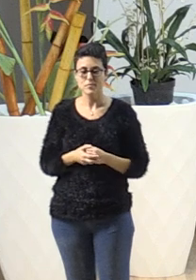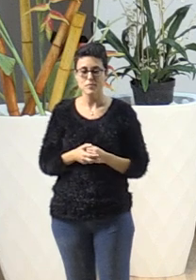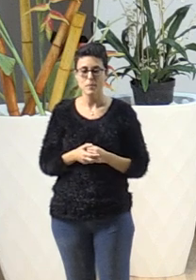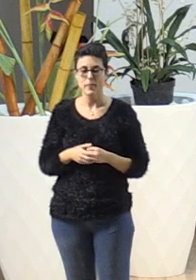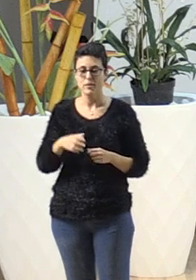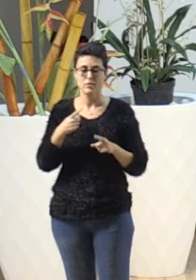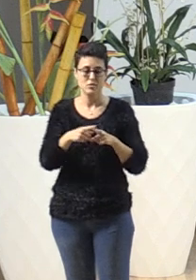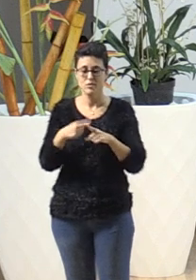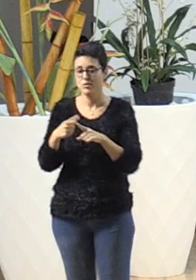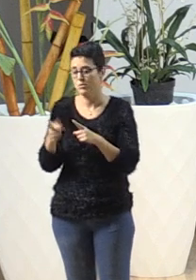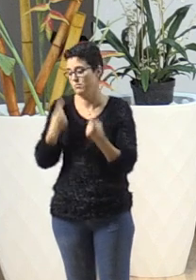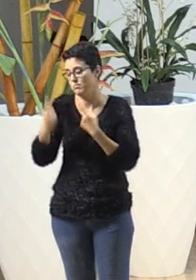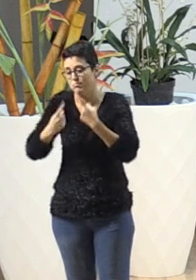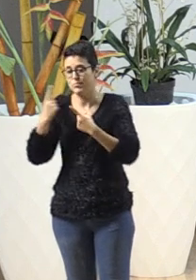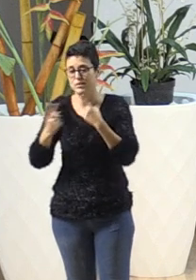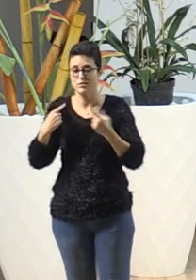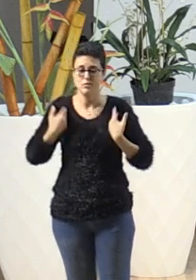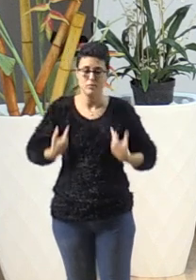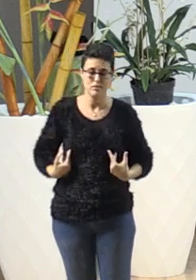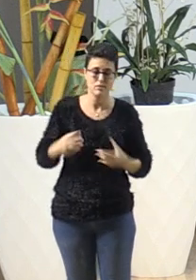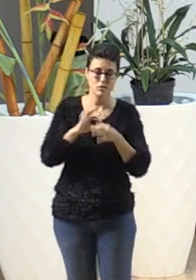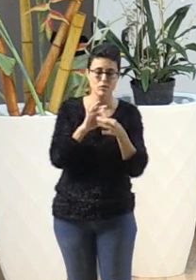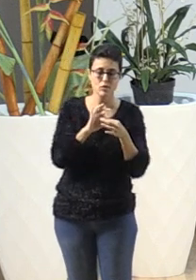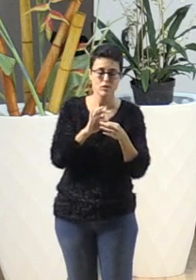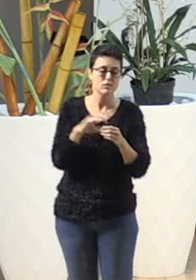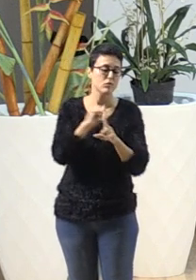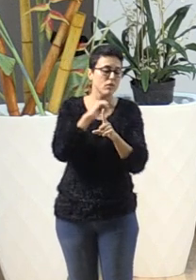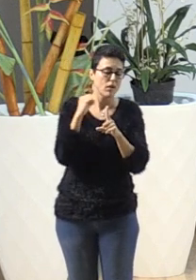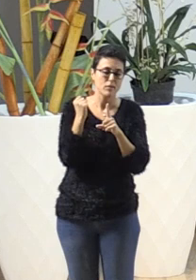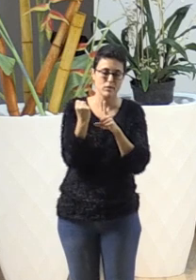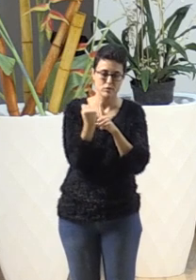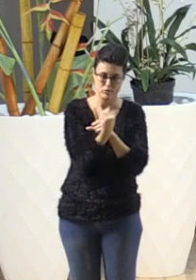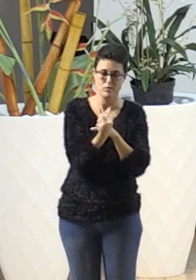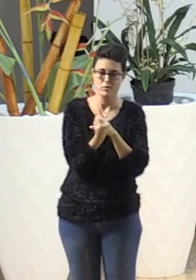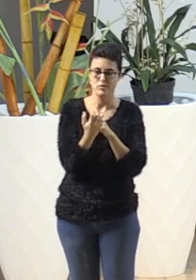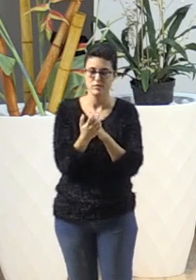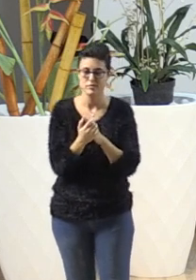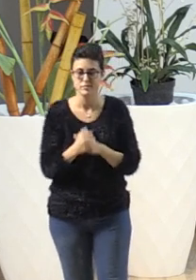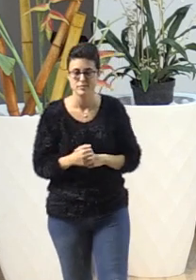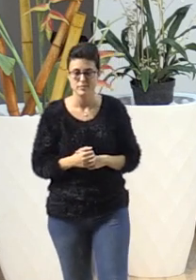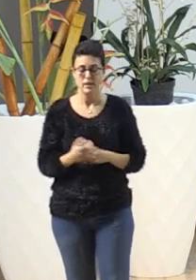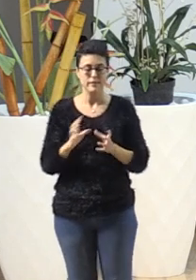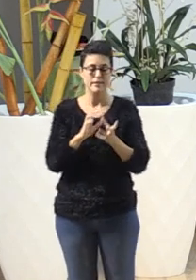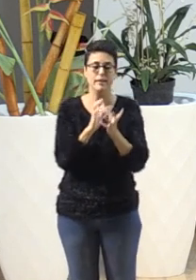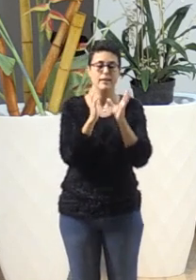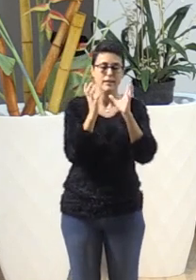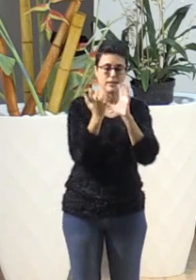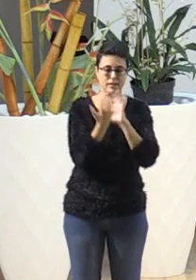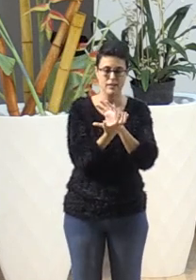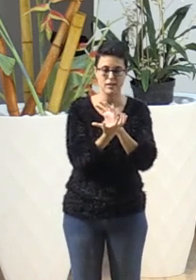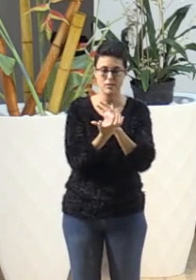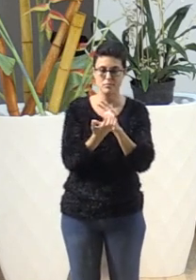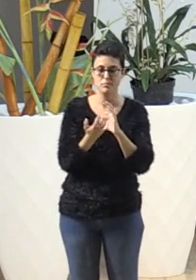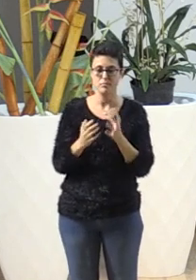elementos personales que me conectan con esta idea de animación sociocultural, de cambio, y de esa idea que